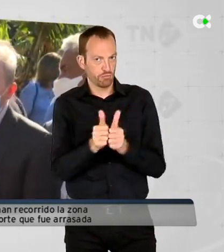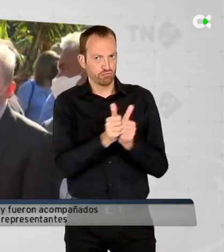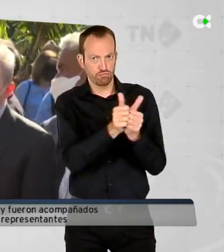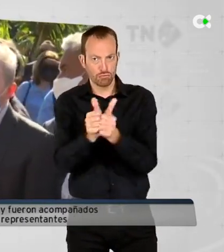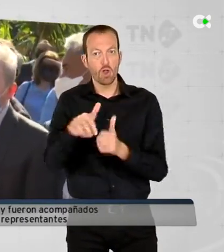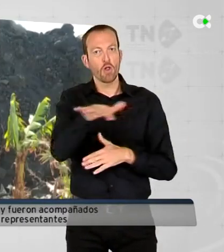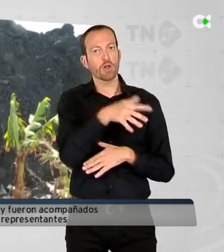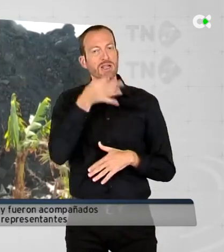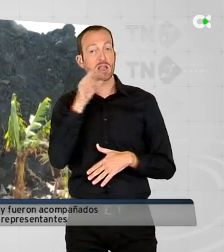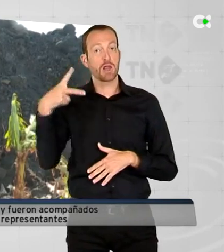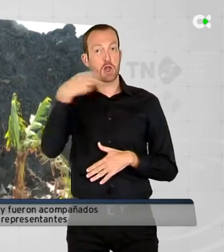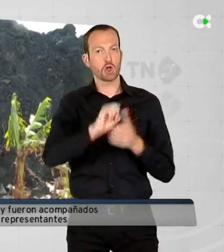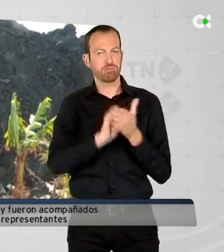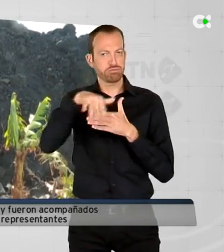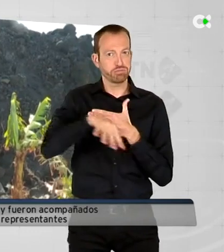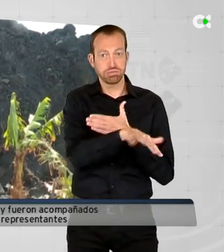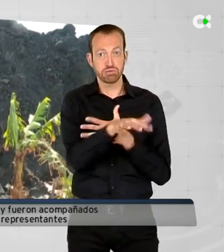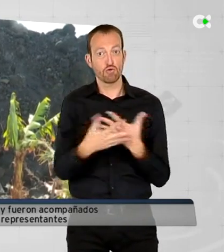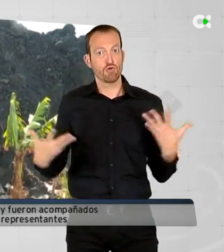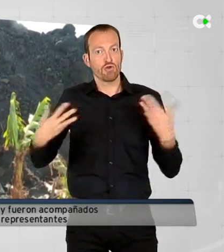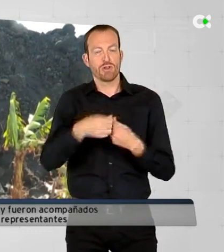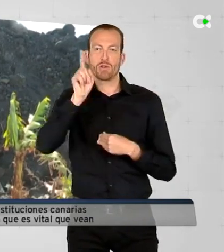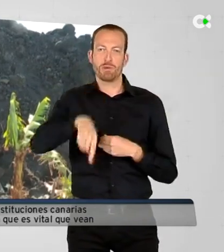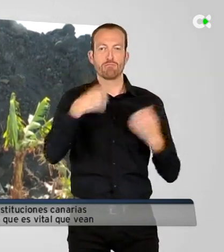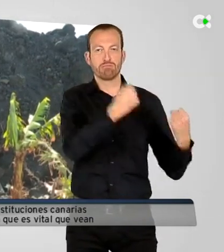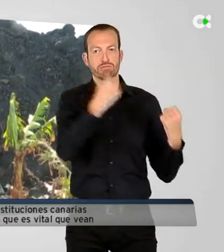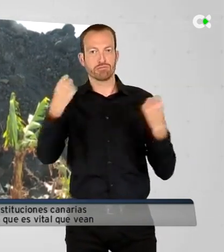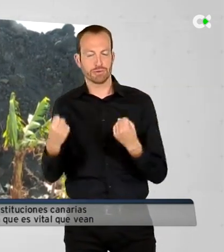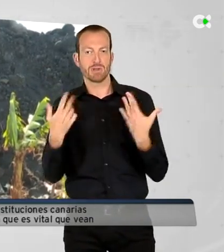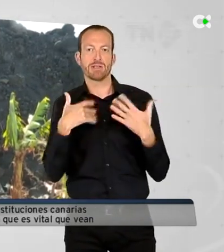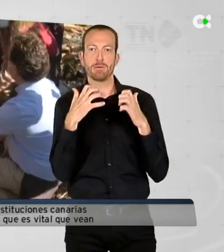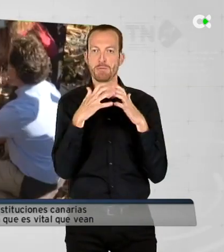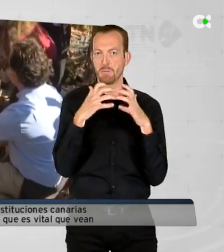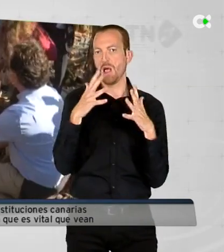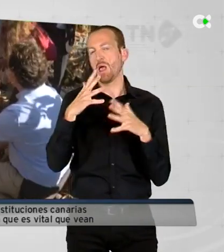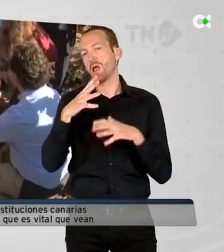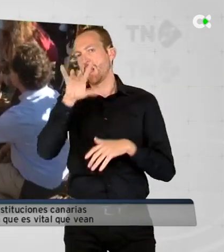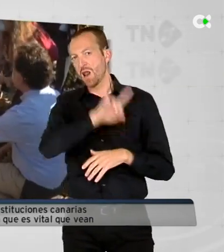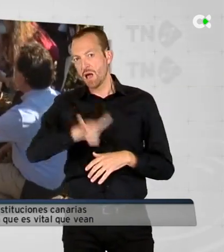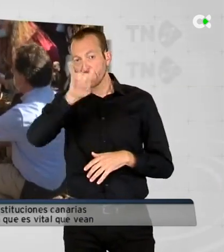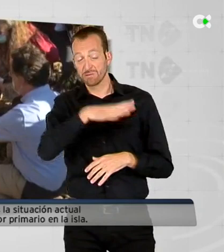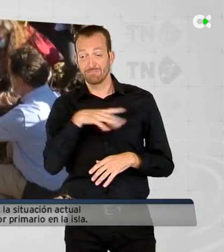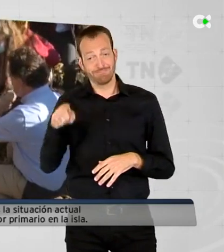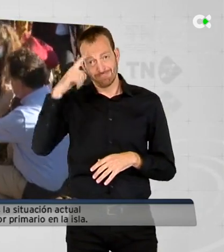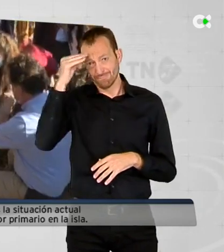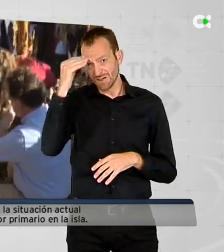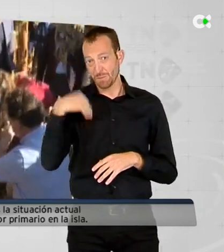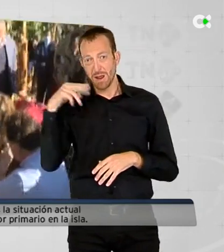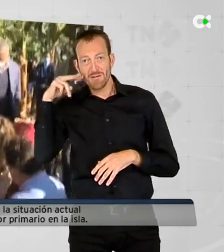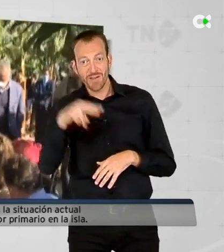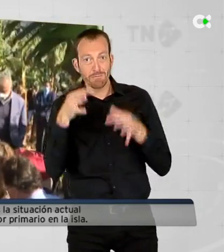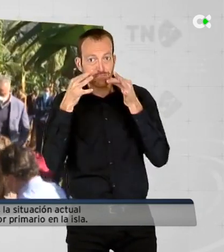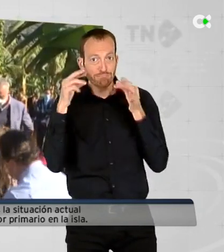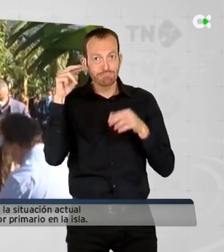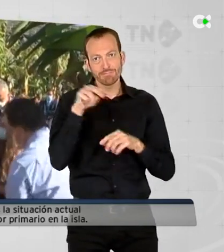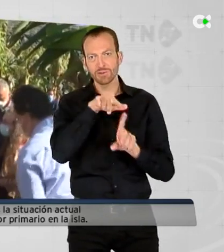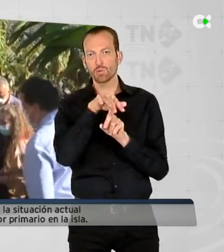que fue arrasada por la lava y fueron acompañados por representantes de las instituciones canarias que creen que es vital que vean cuál es la situación